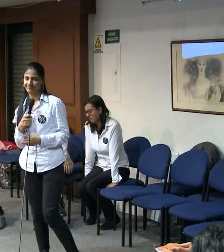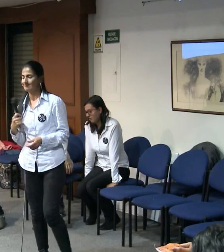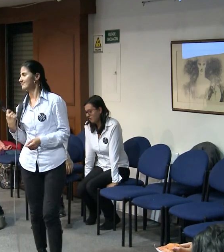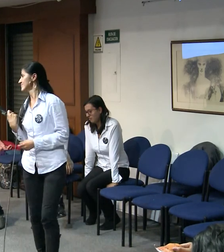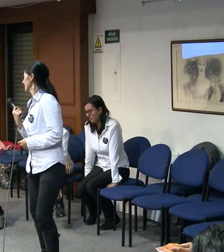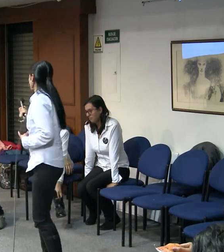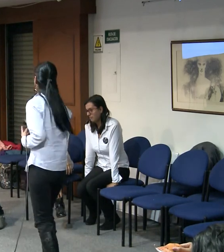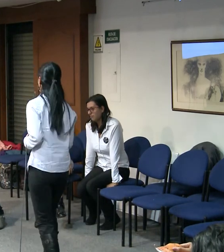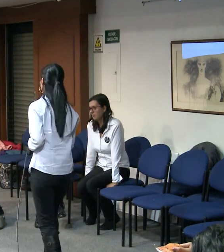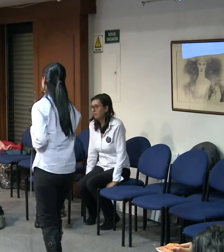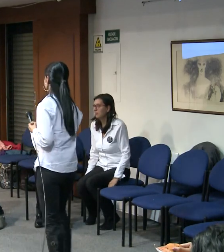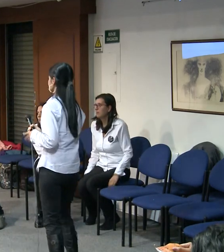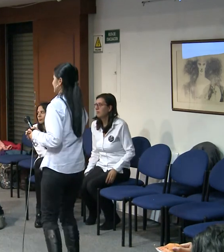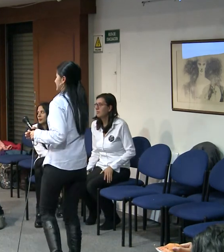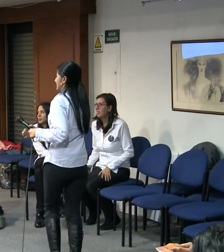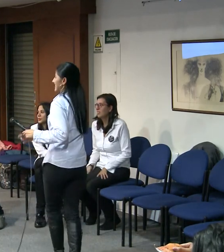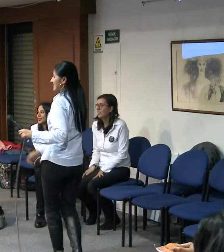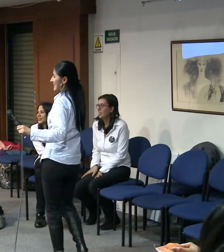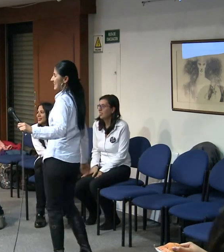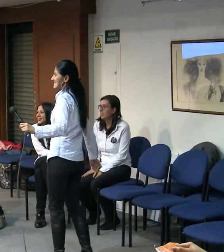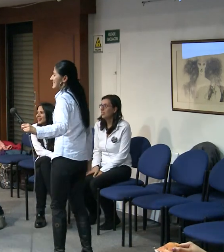artísticos.